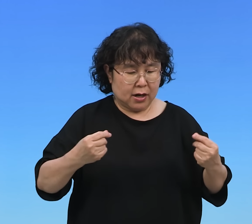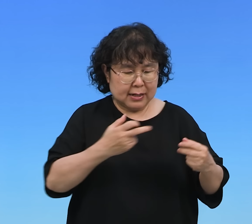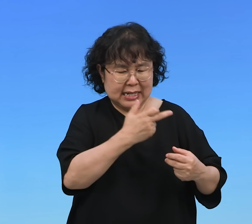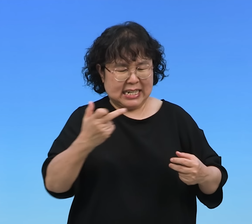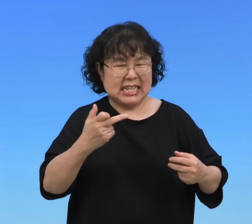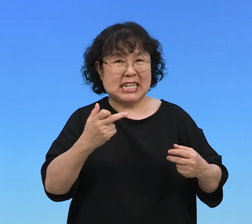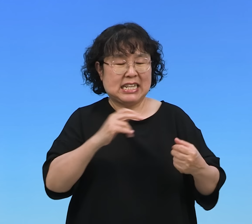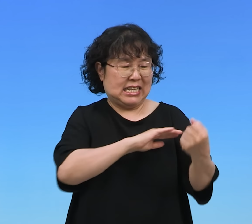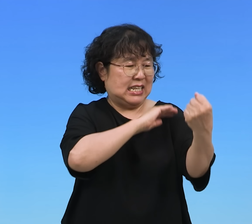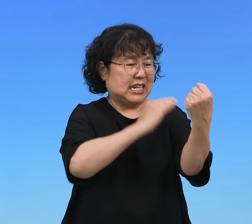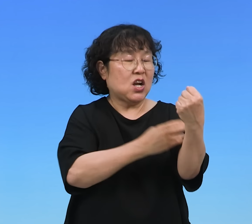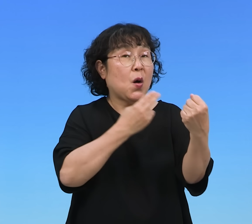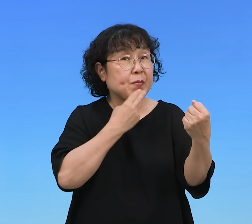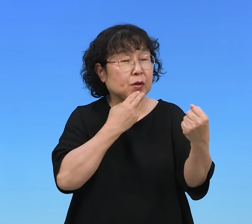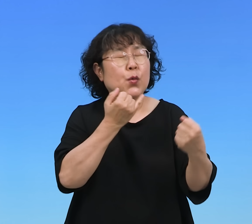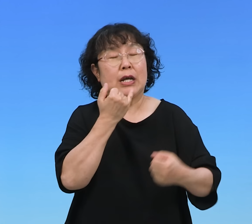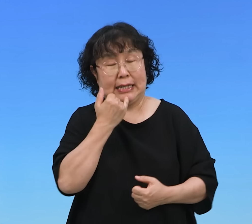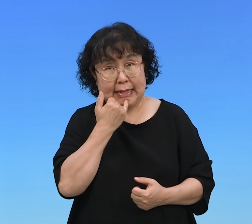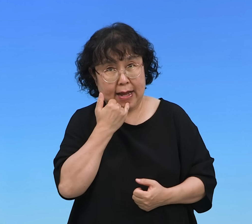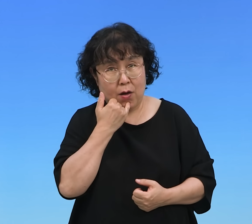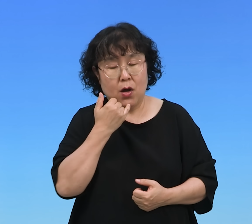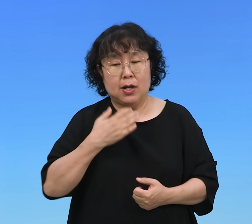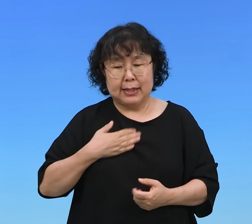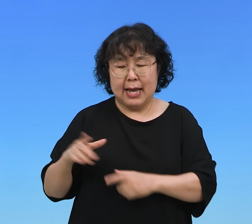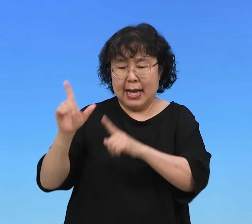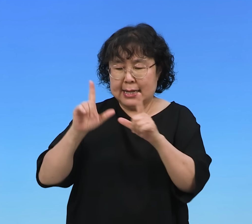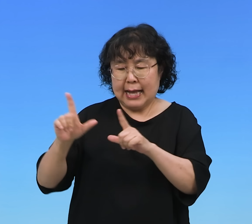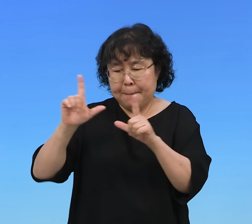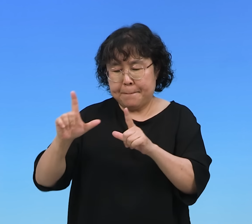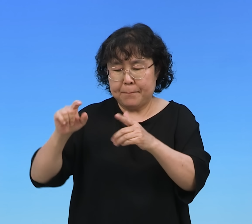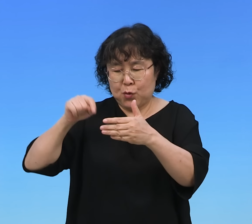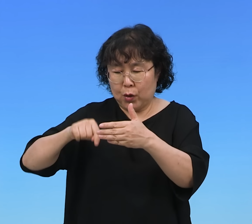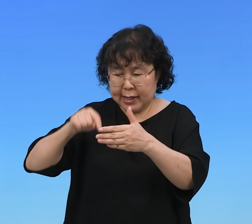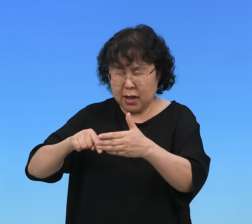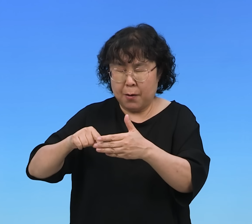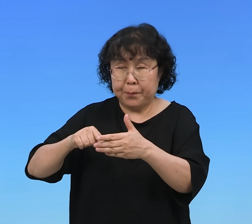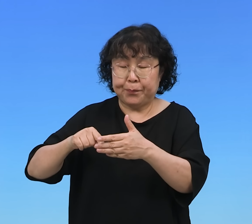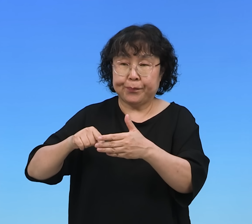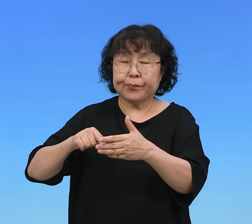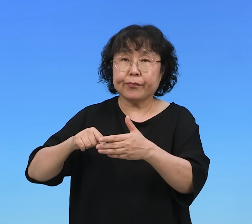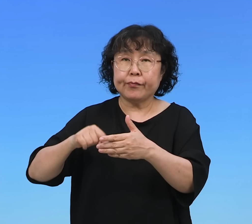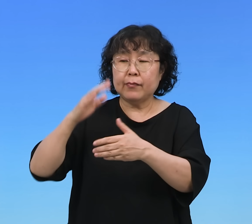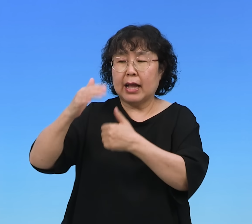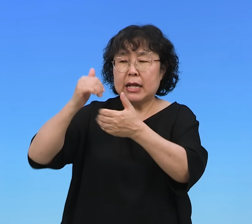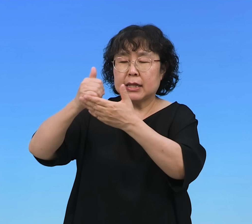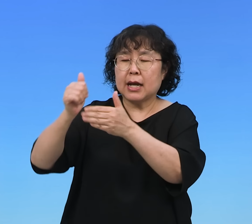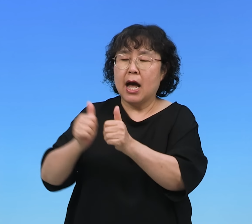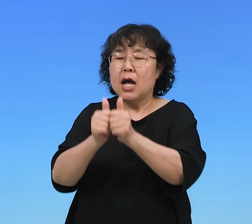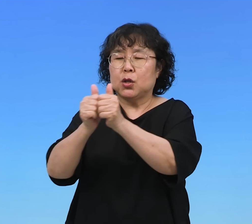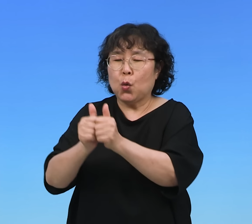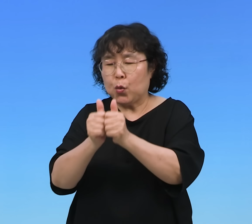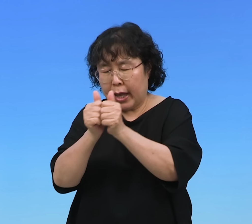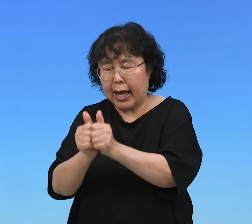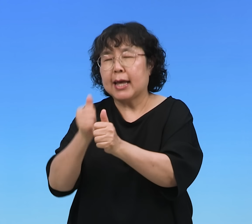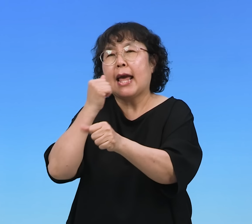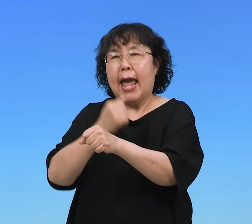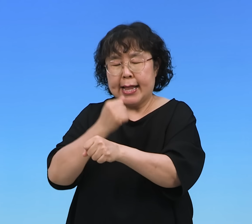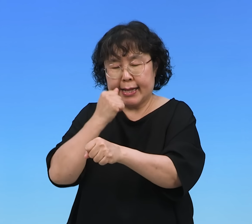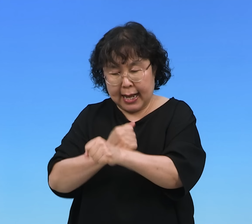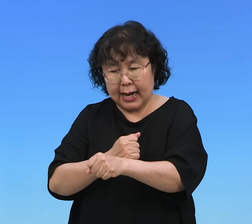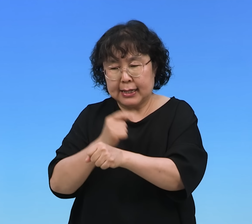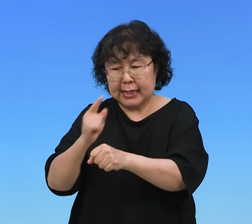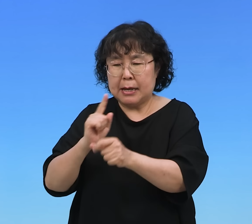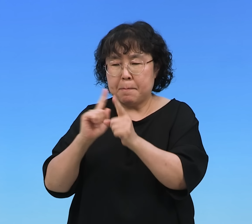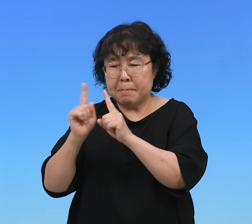할지라도 하나님 내 삶 하나님 앞에서 이 한마디 그가 하나님과 동행하였더라